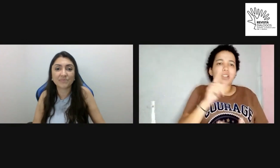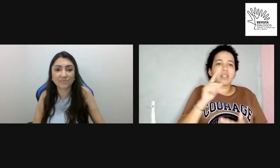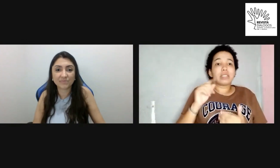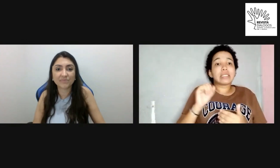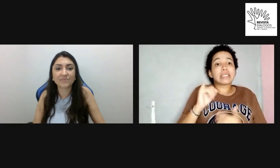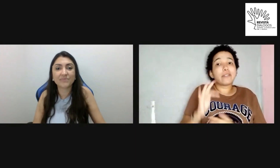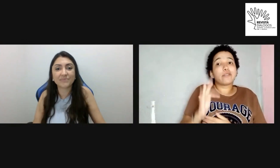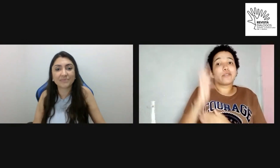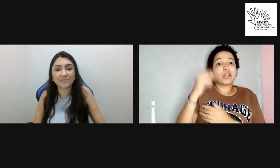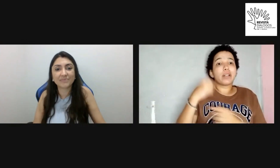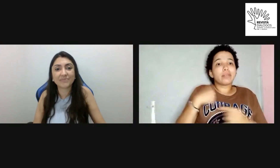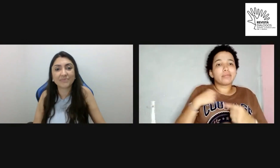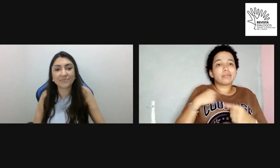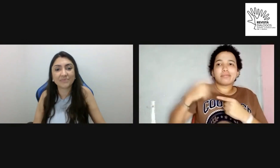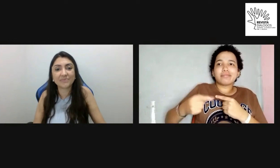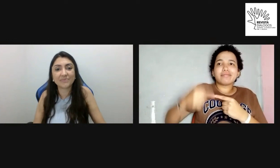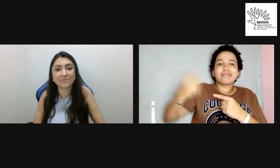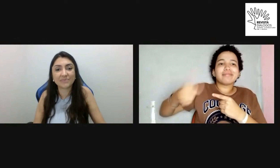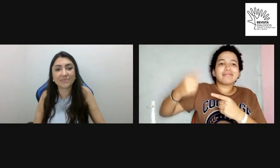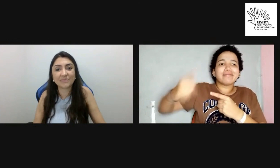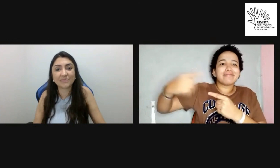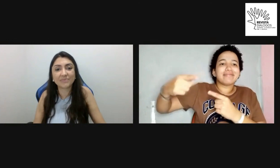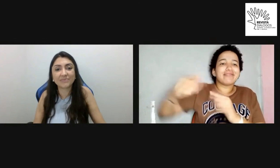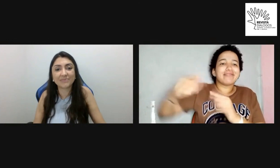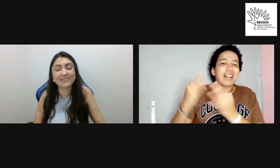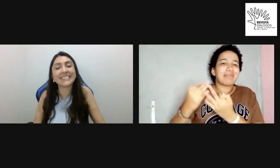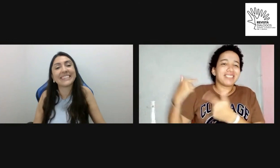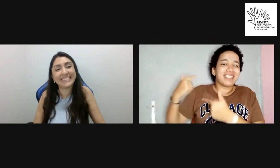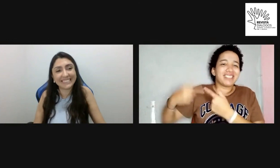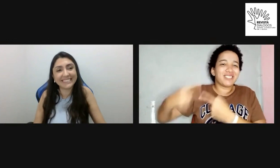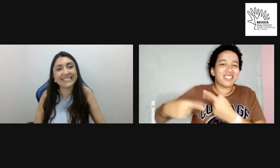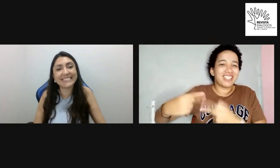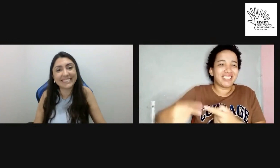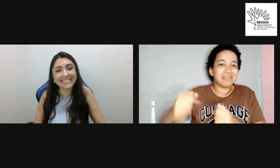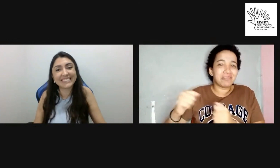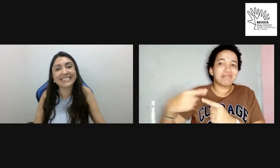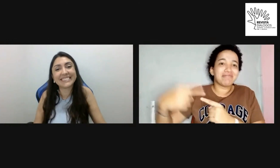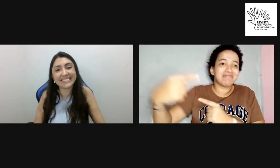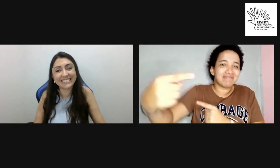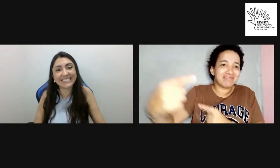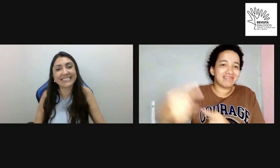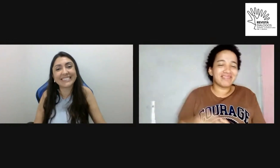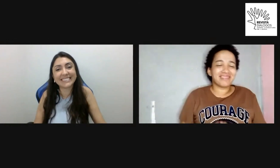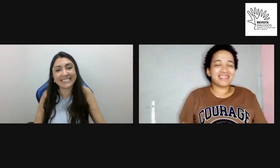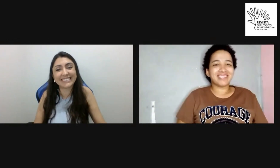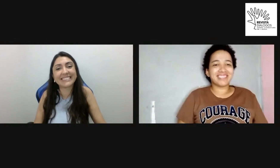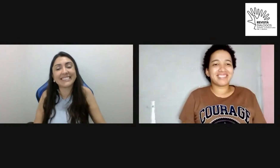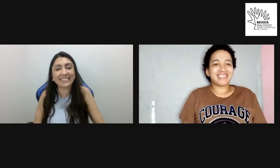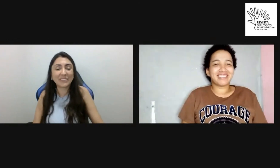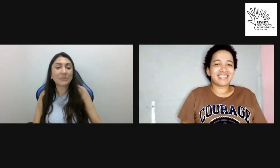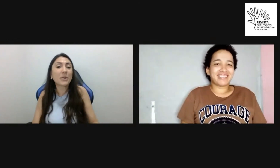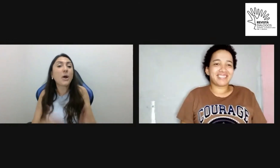espero conseguir influenciar as novas gerações, ter uma geração de palhaços na minha família.